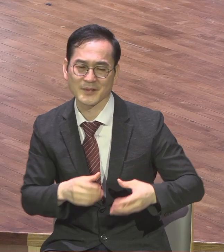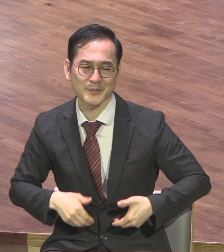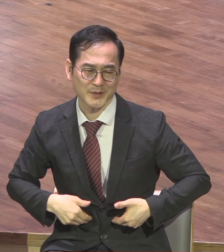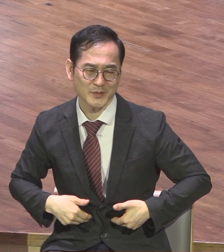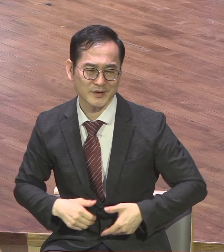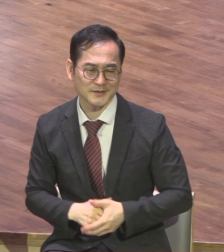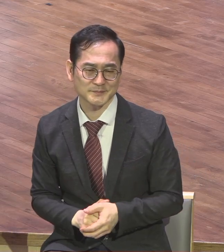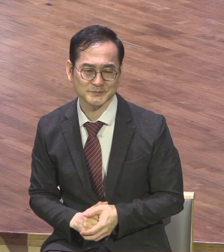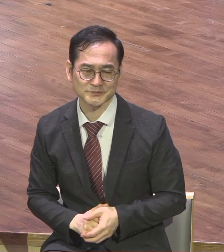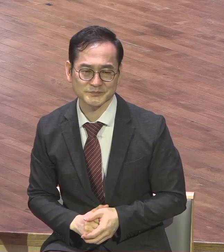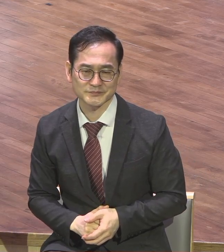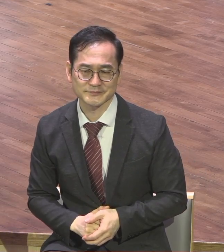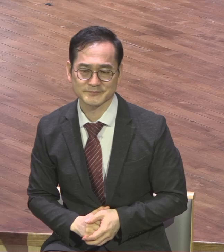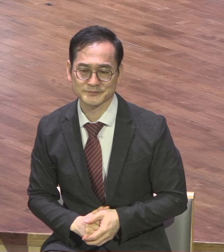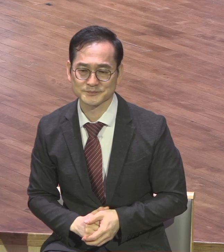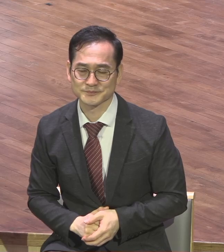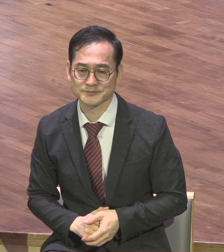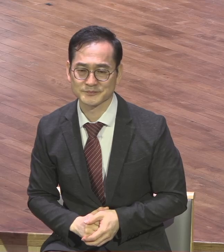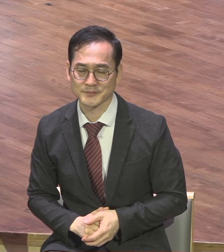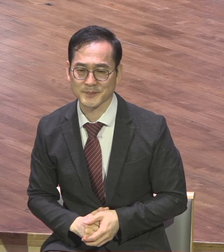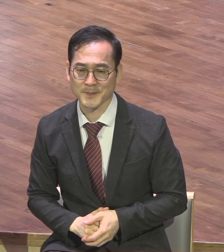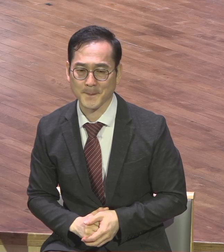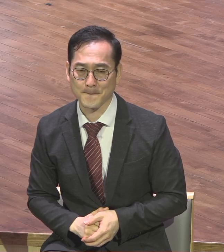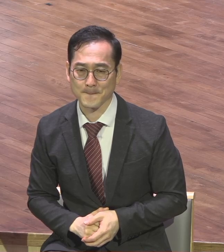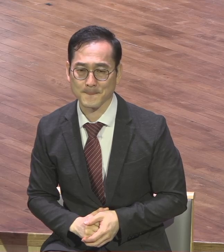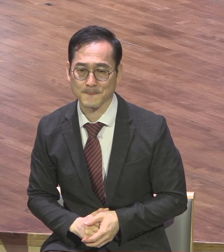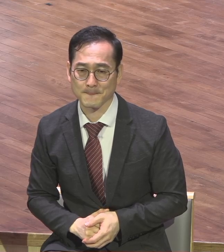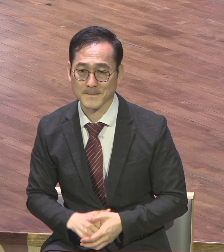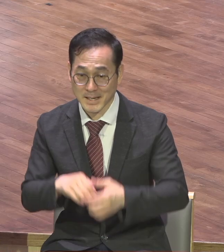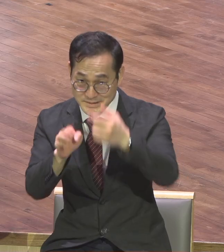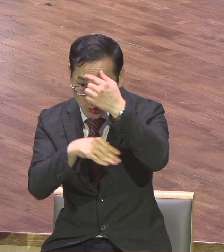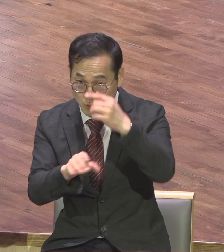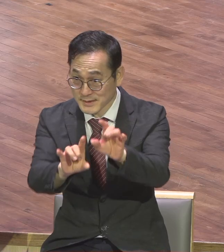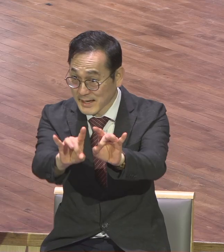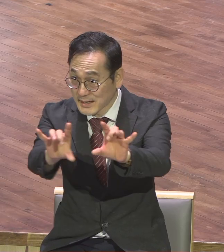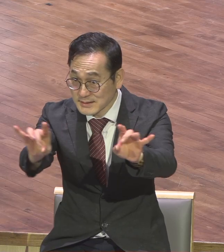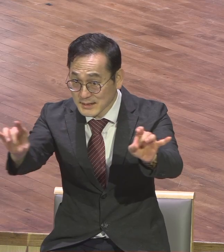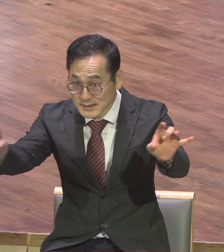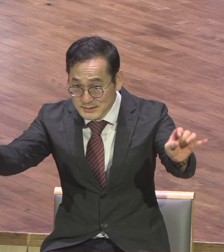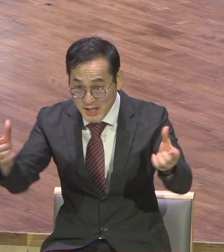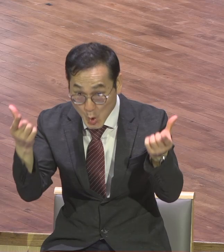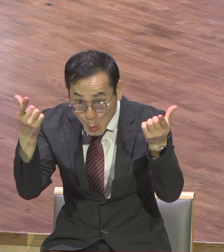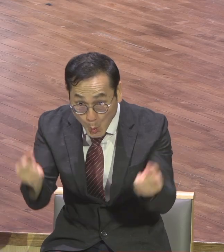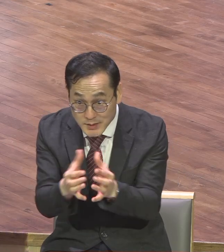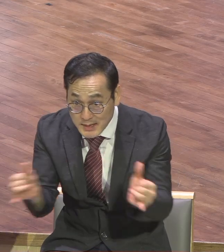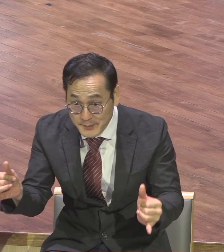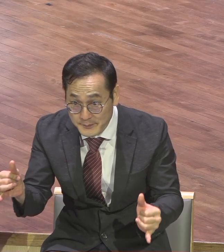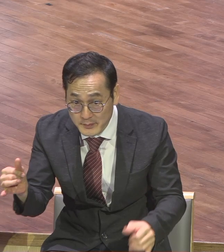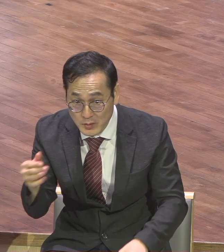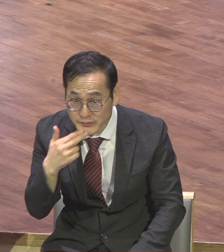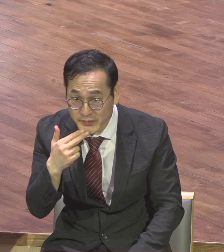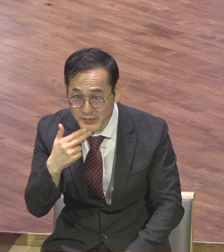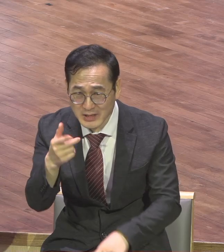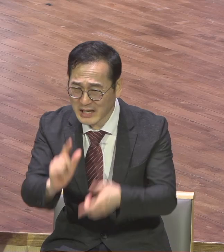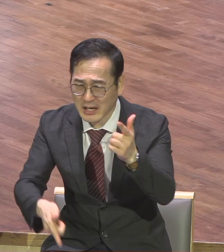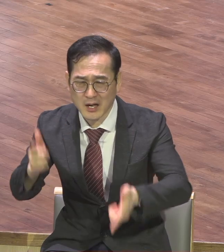안에 있는 모든 성도들 다 다릅니다. 성향이 다 달라요.